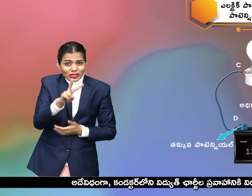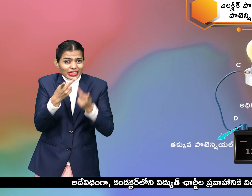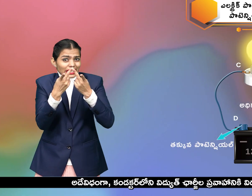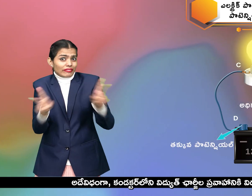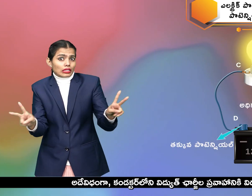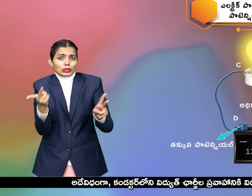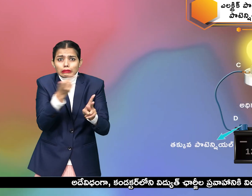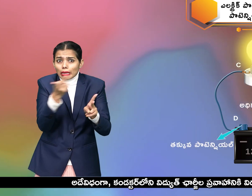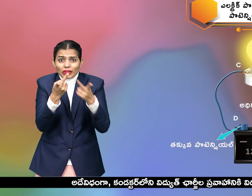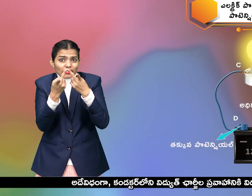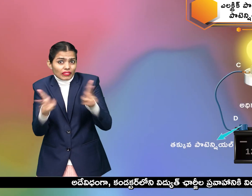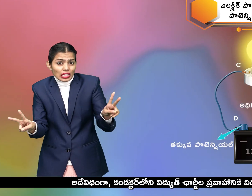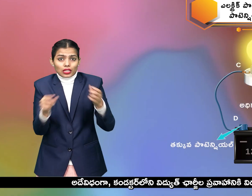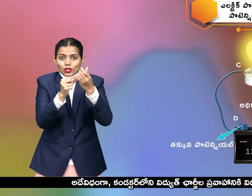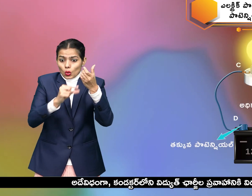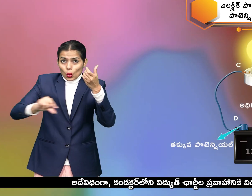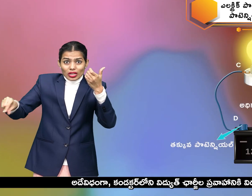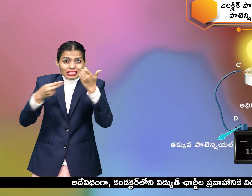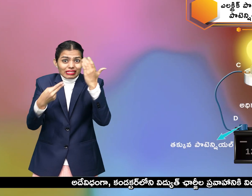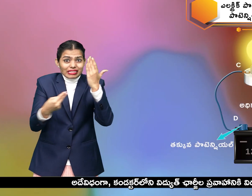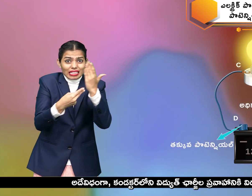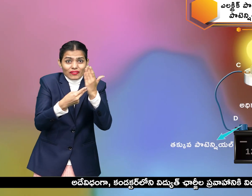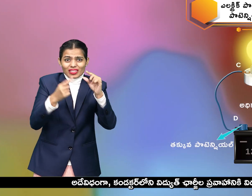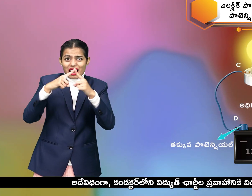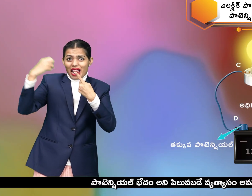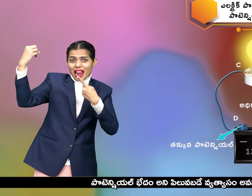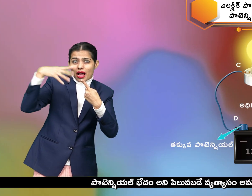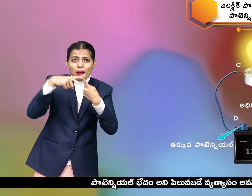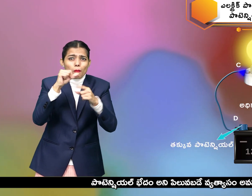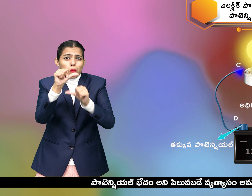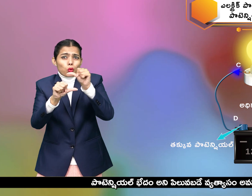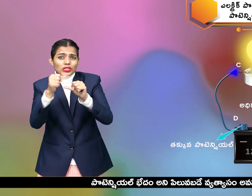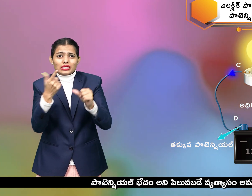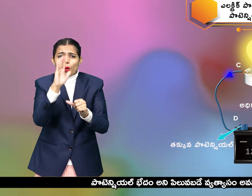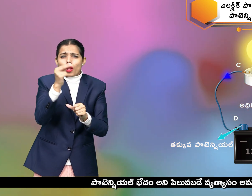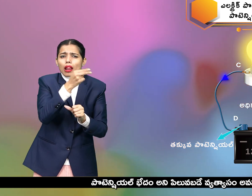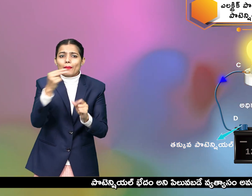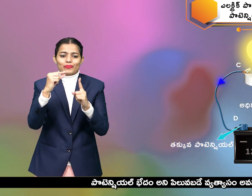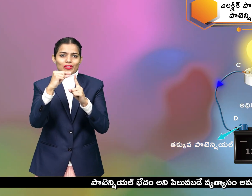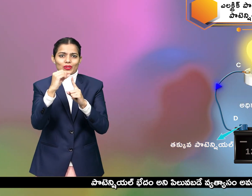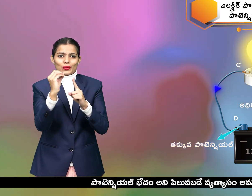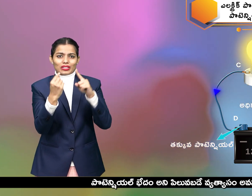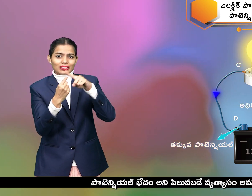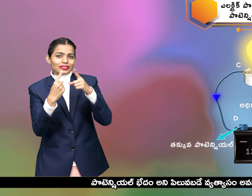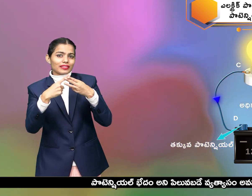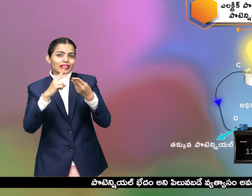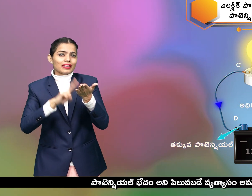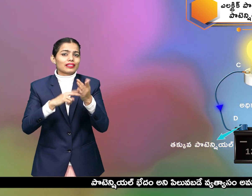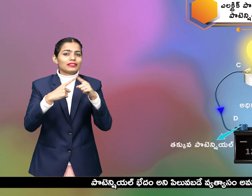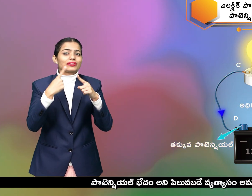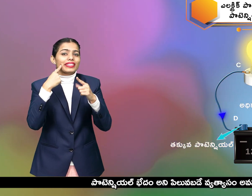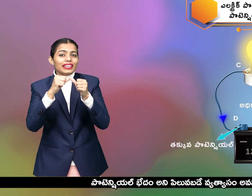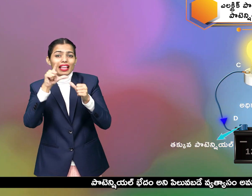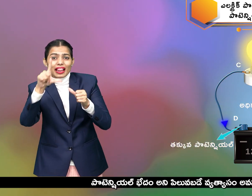అదేవిధంగా కండక్టర్లోని విద్యుత్ ఛార్జీల ప్రవాహానికి విద్యుత్ పీడనం, పొటెన్షియల్ భేదం అని పిలువబడే వ్యత్యాసం